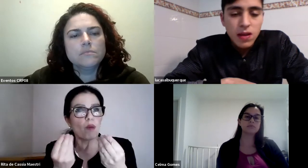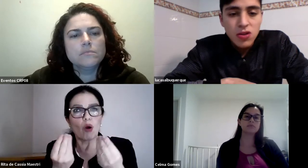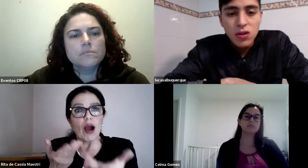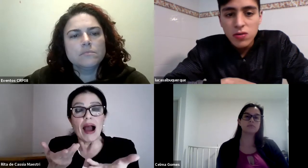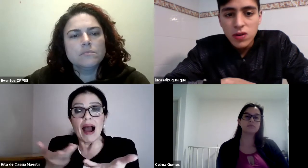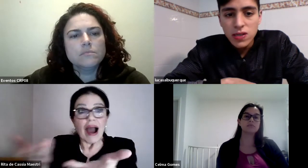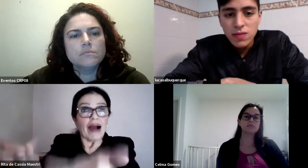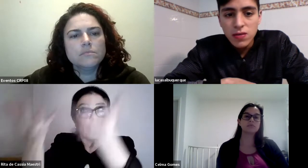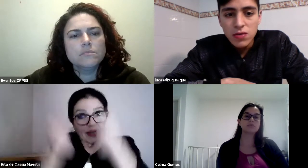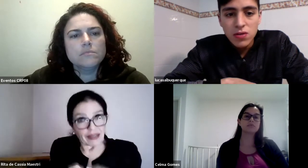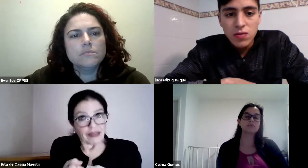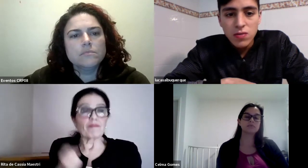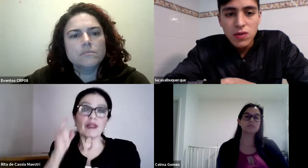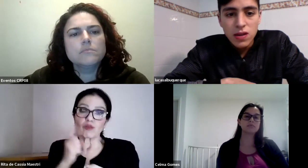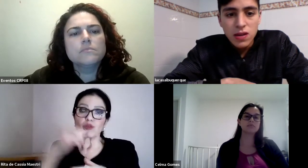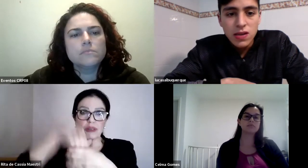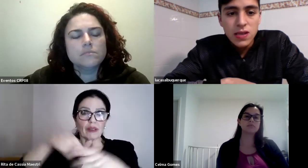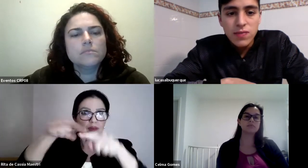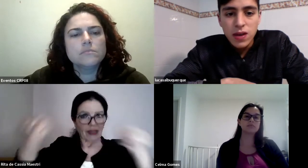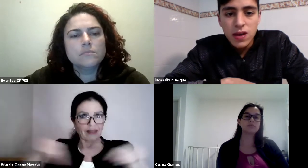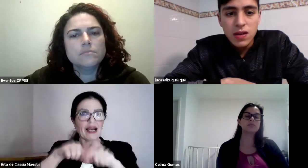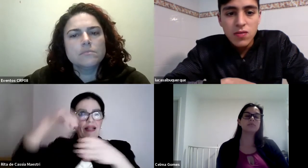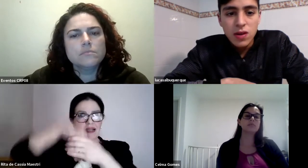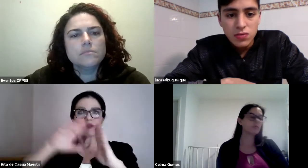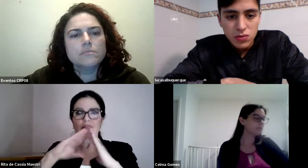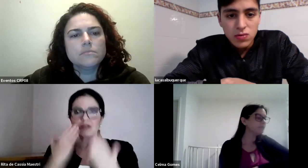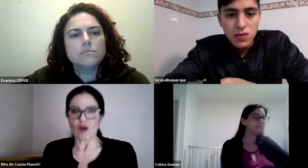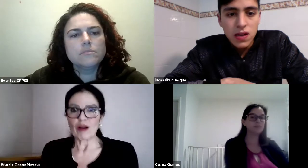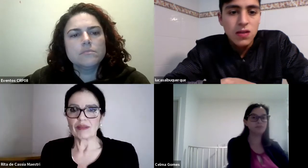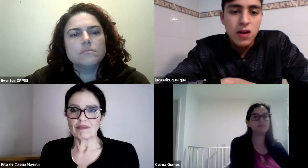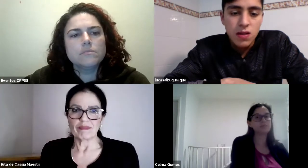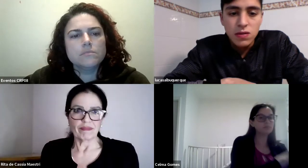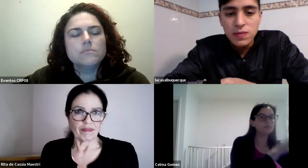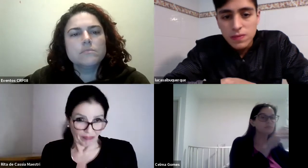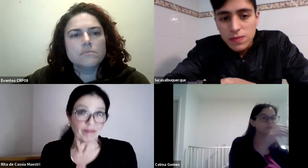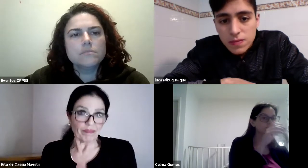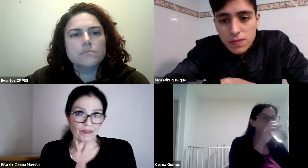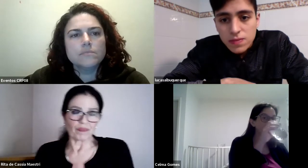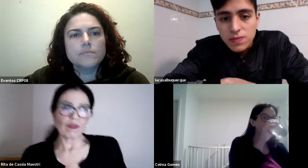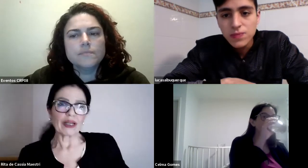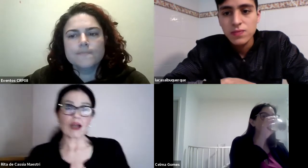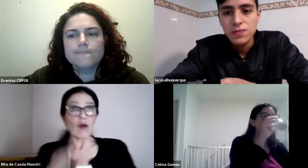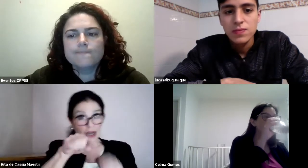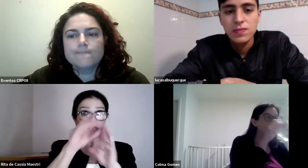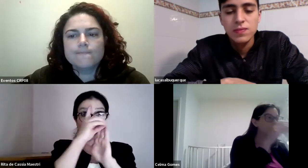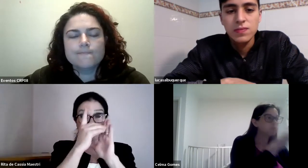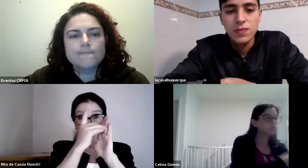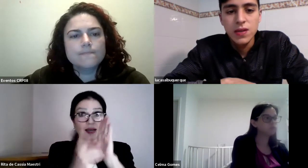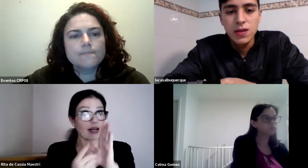para adquirir um conhecimento de como receber ali um aluno surdo em sala de aula.